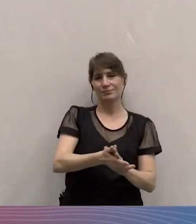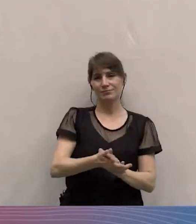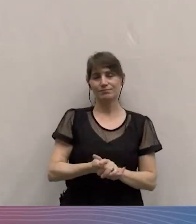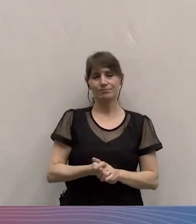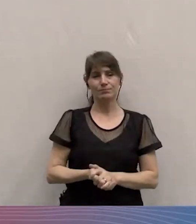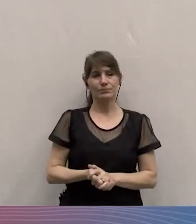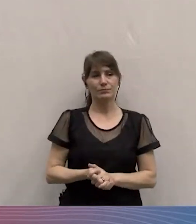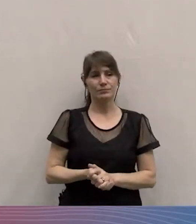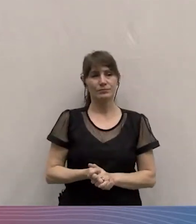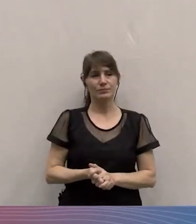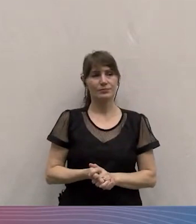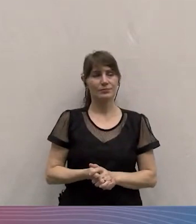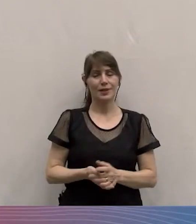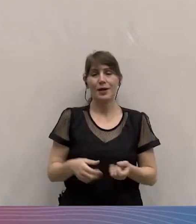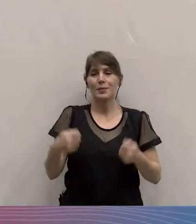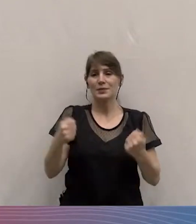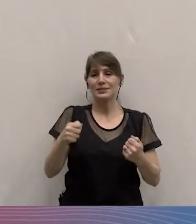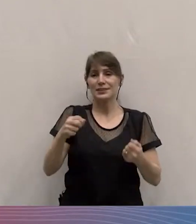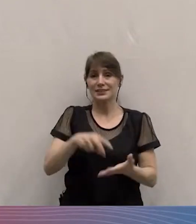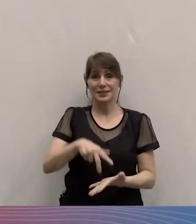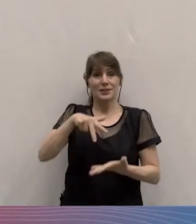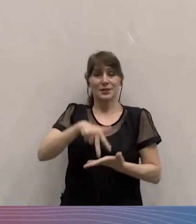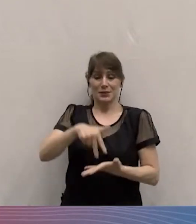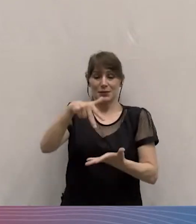Vocês têm que pular da cadeira.